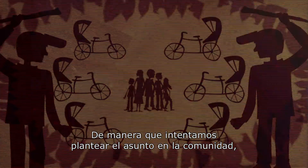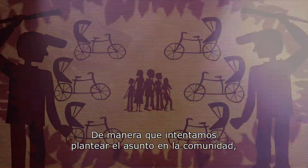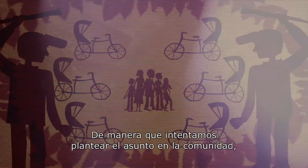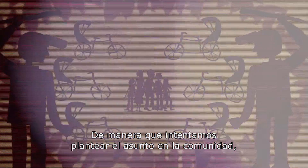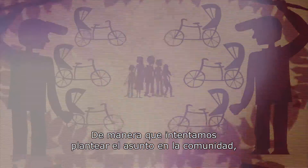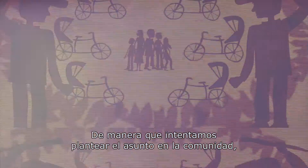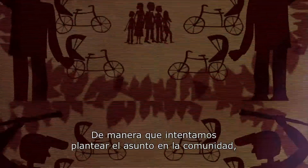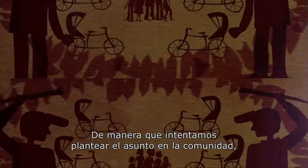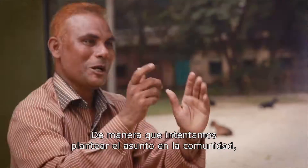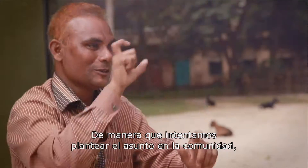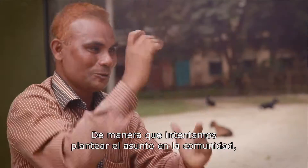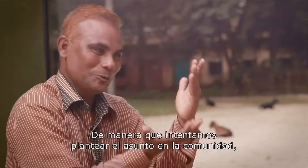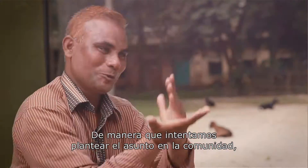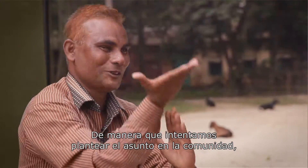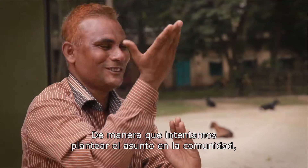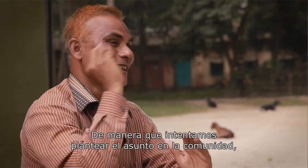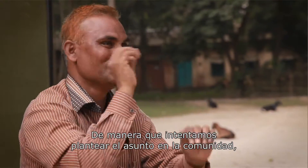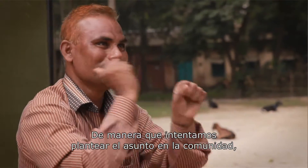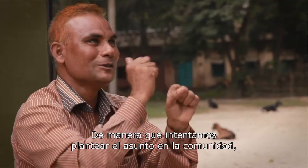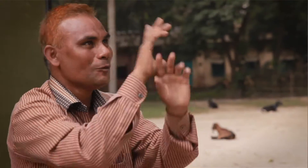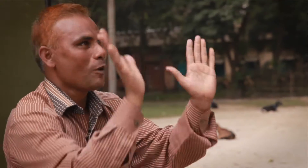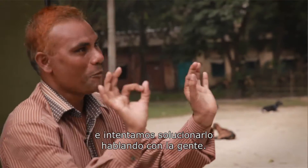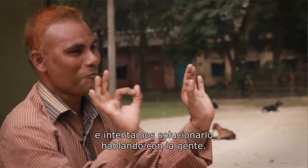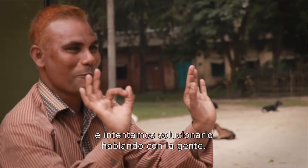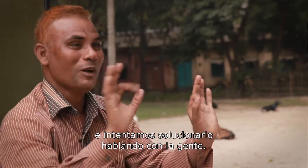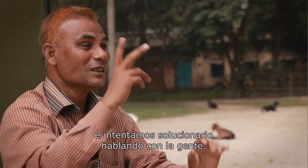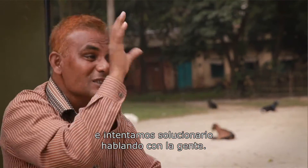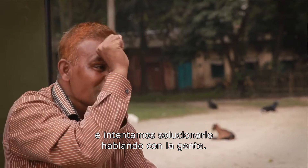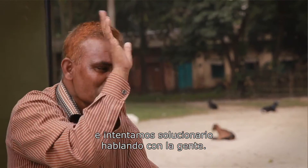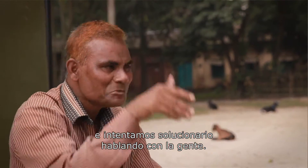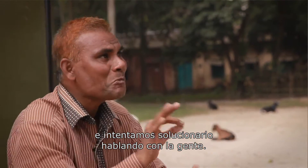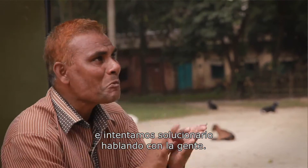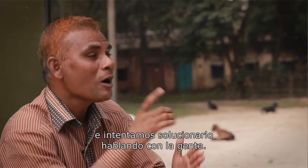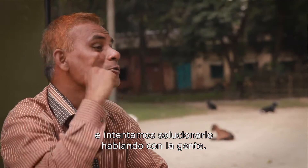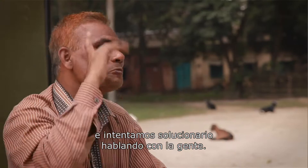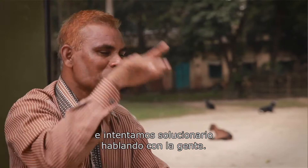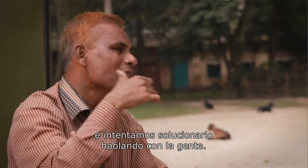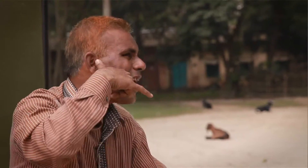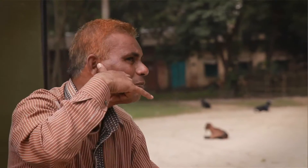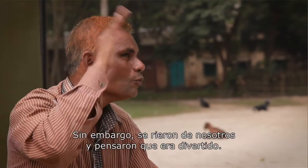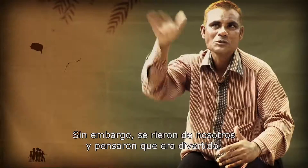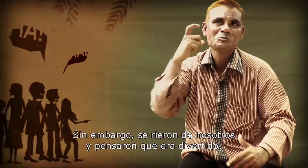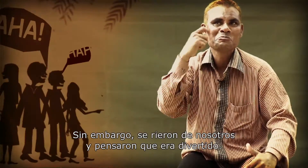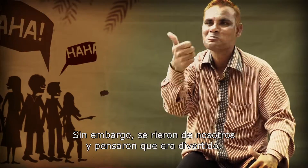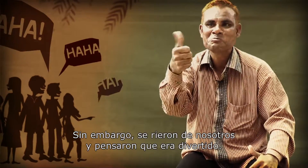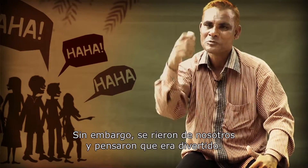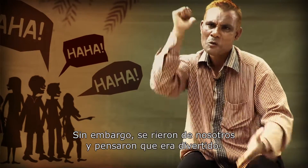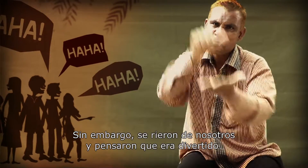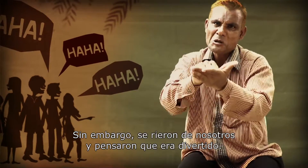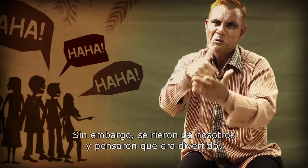manera que intentamos plantear el asunto en la comunidad e intentamos solucionarlo hablando con la gente. Sin embargo, se rieron de nosotros y